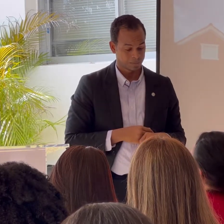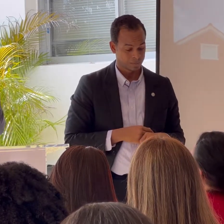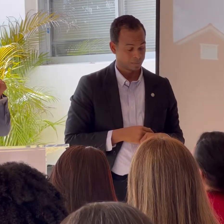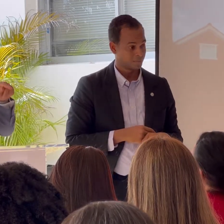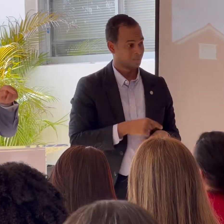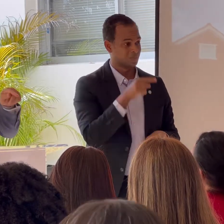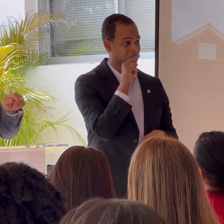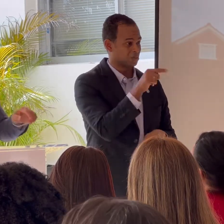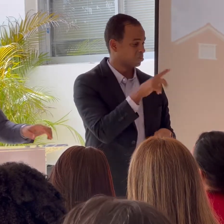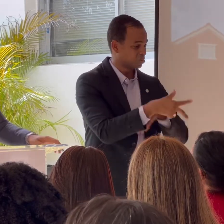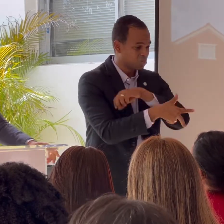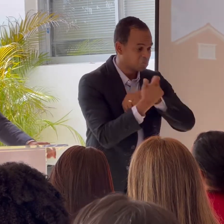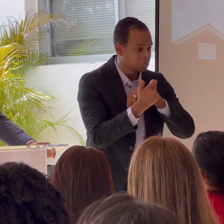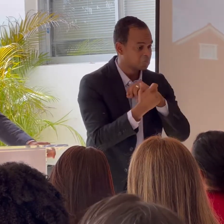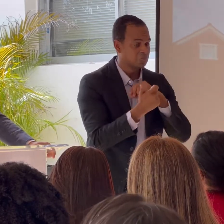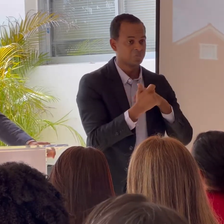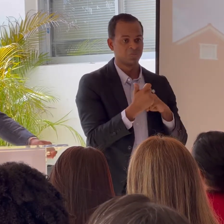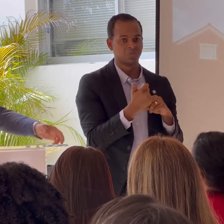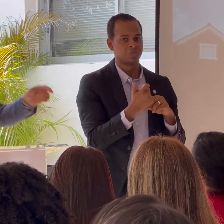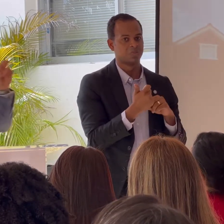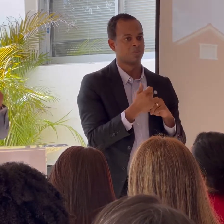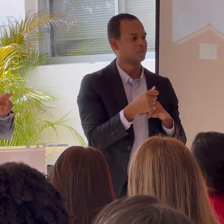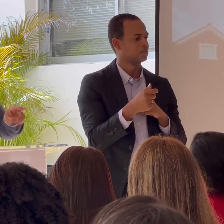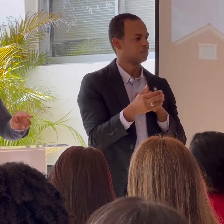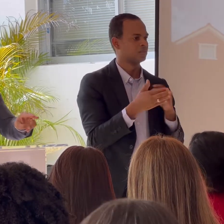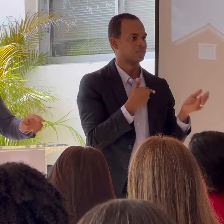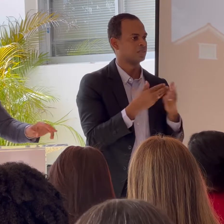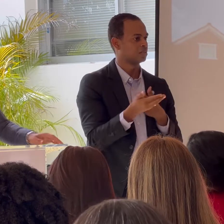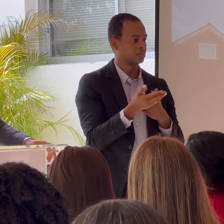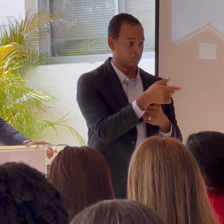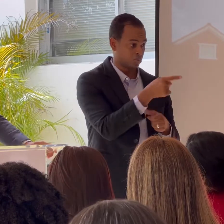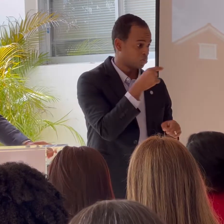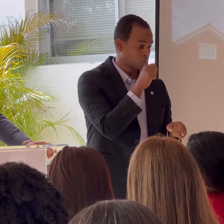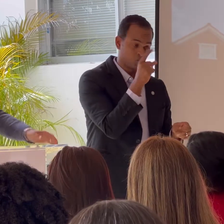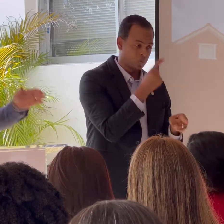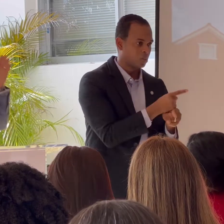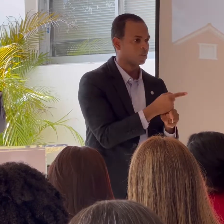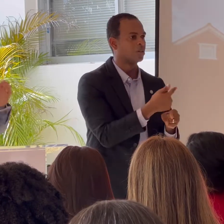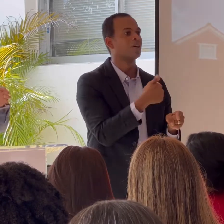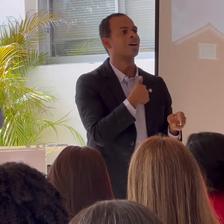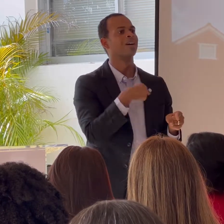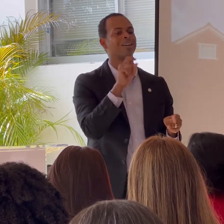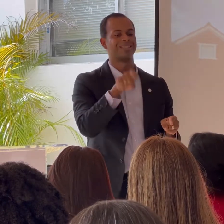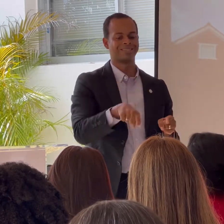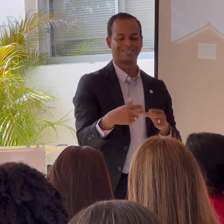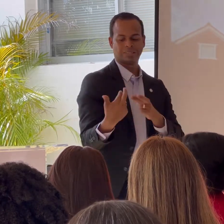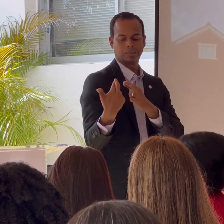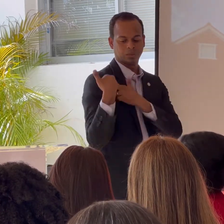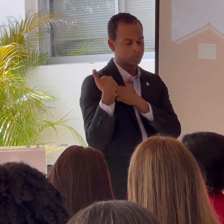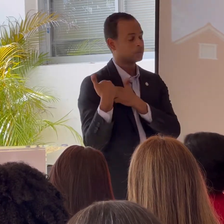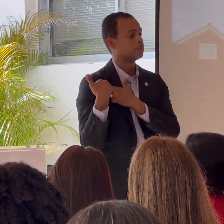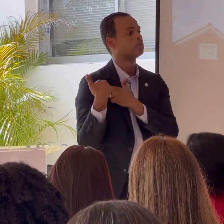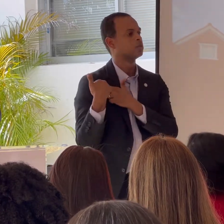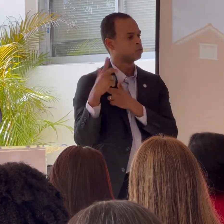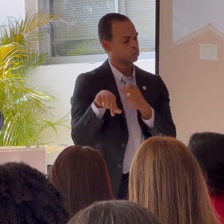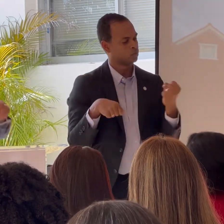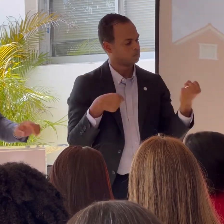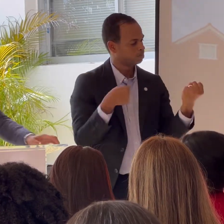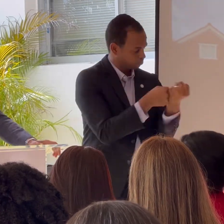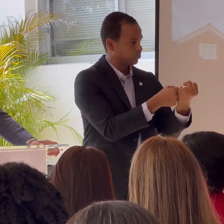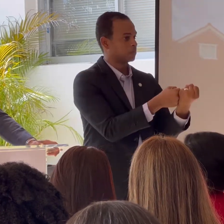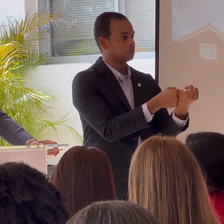aunque tú seas un ladrón y aunque no tengas razón, yo tengo la obligación de